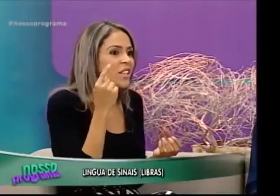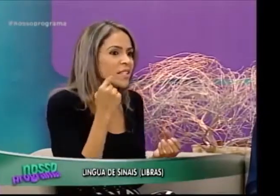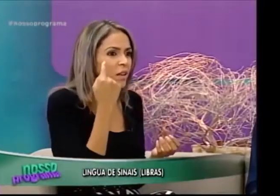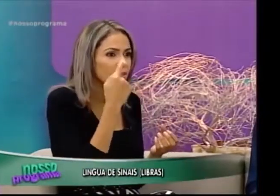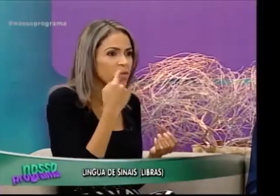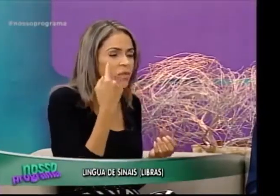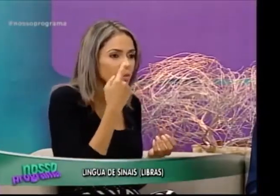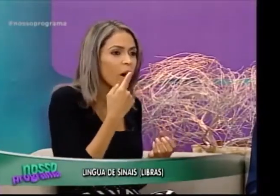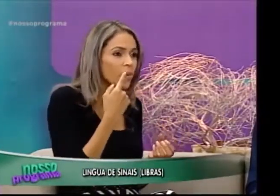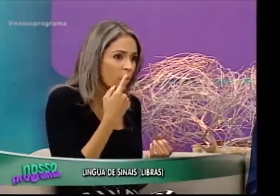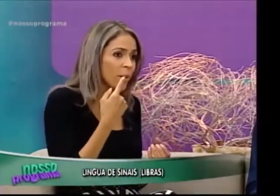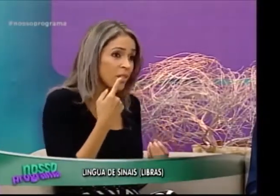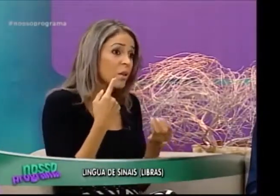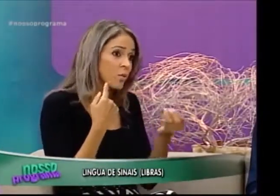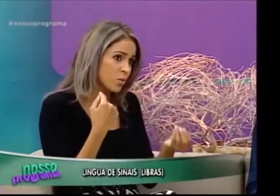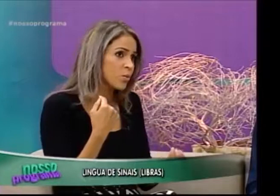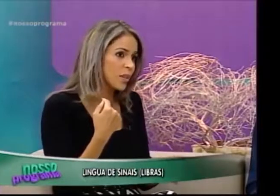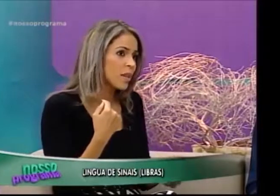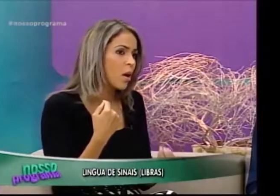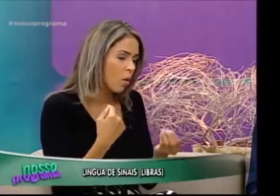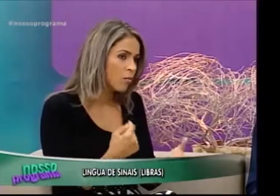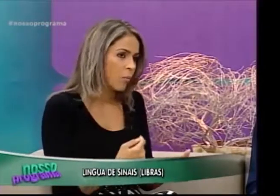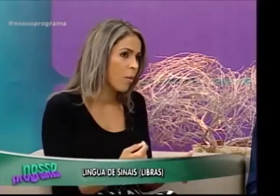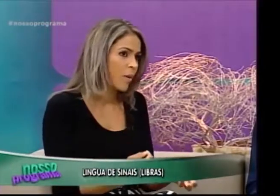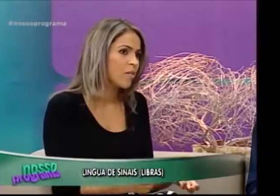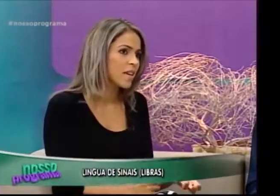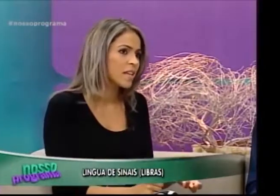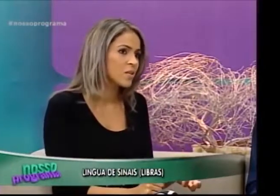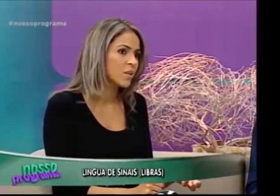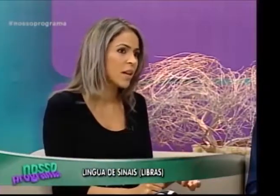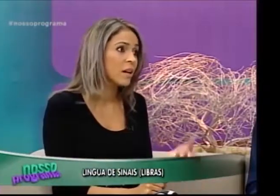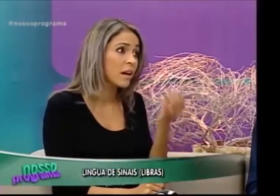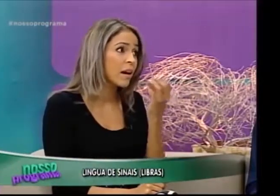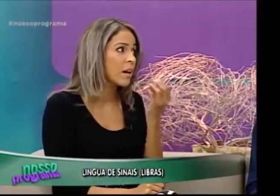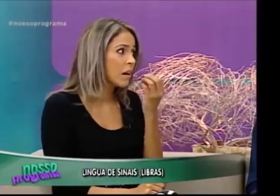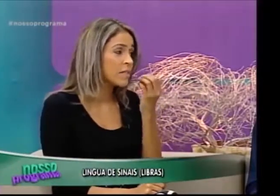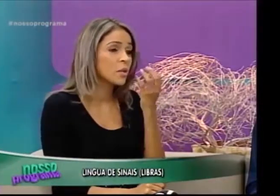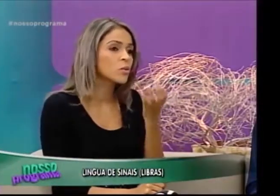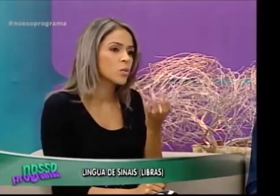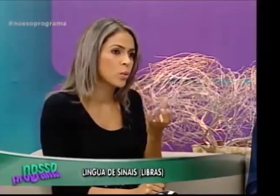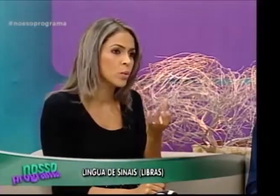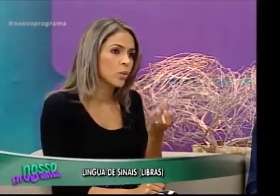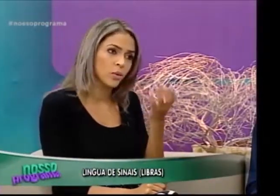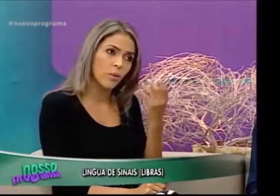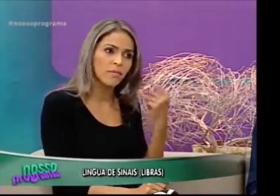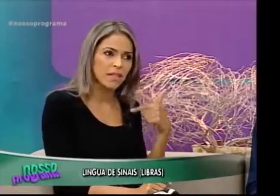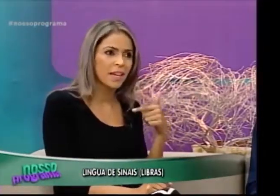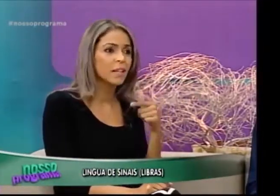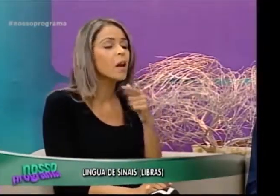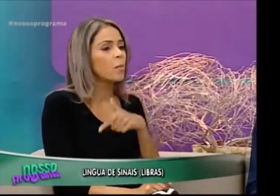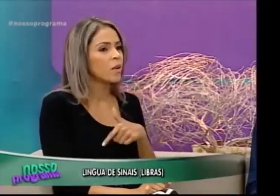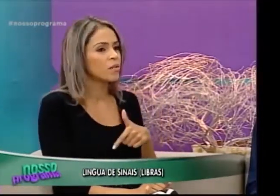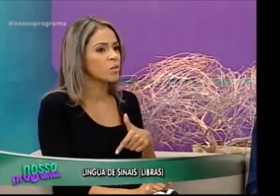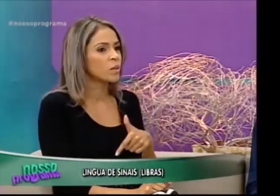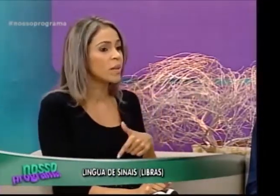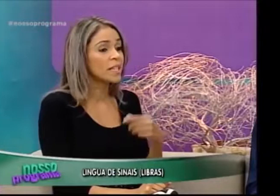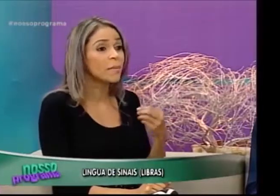inteligência, talvez no visual. E realmente isso é um estudo que comprova isso, né? A visão do surdo, quando não é afetada por causa de uma doença, ela é